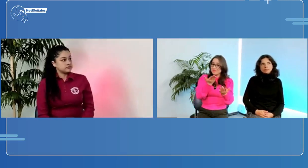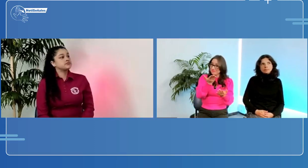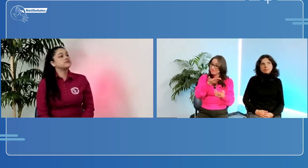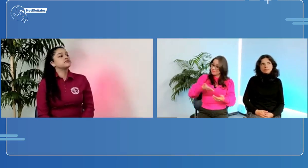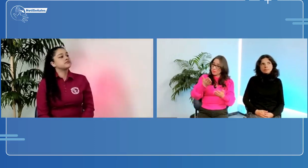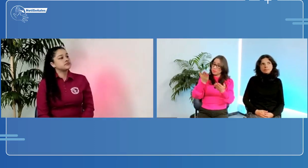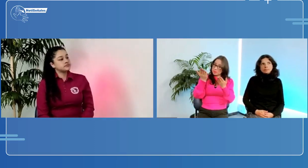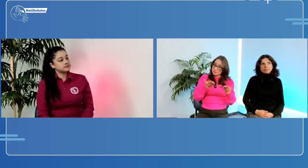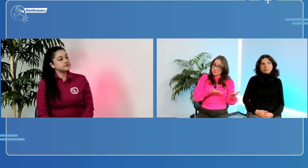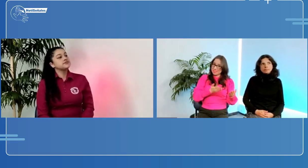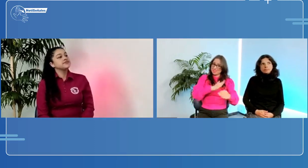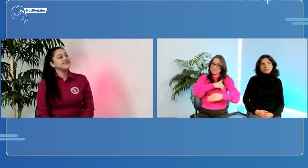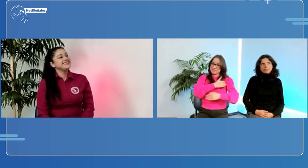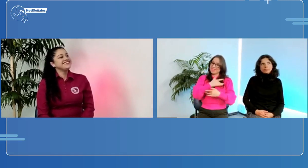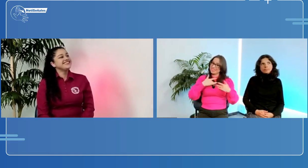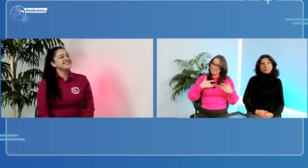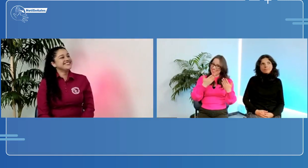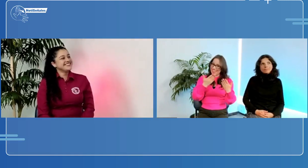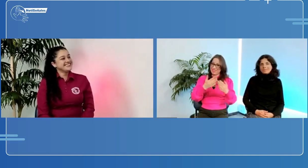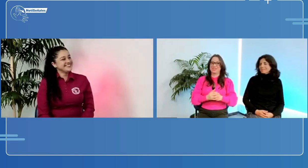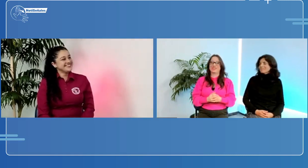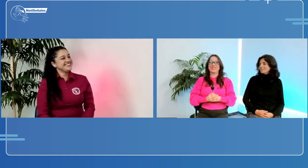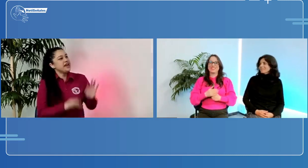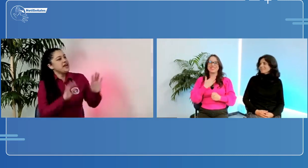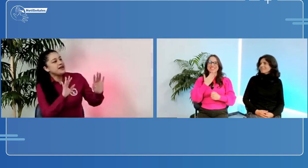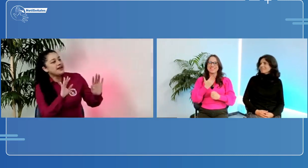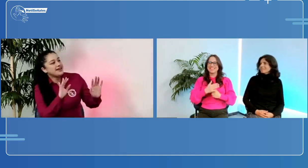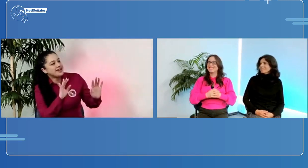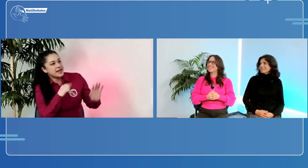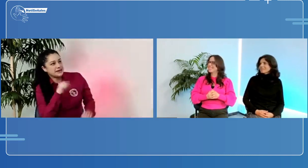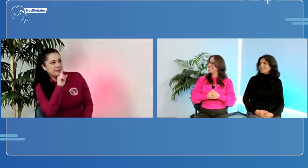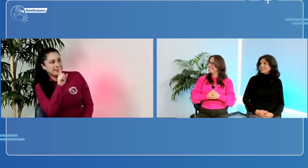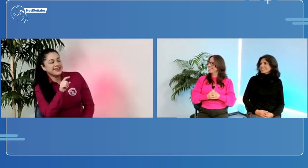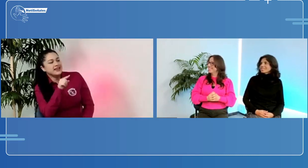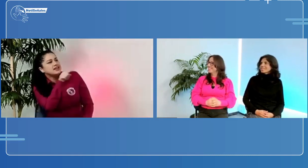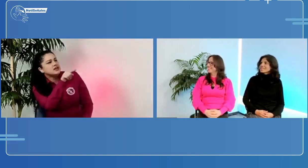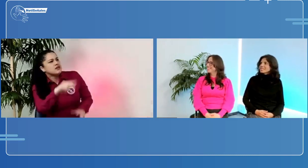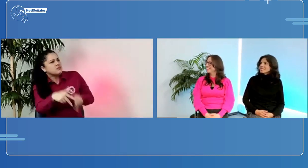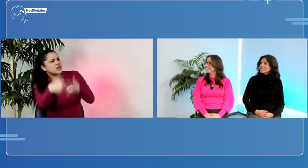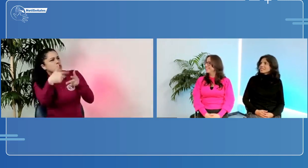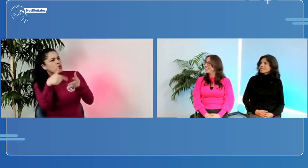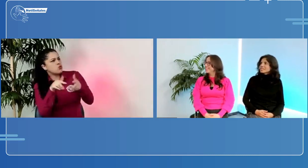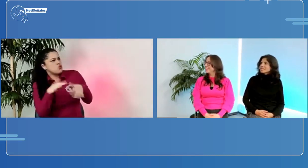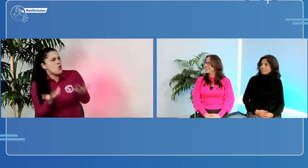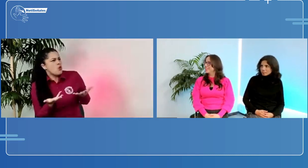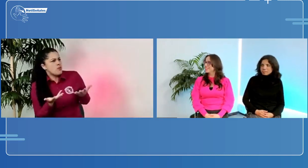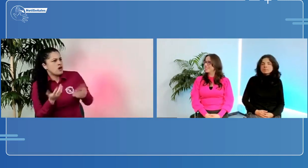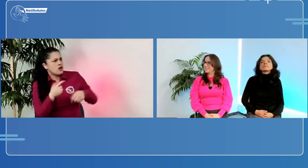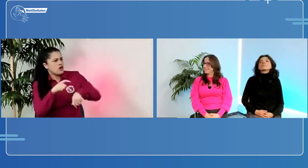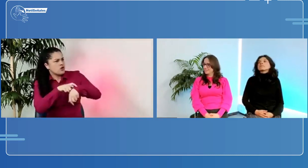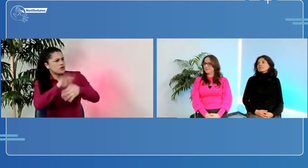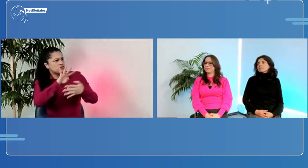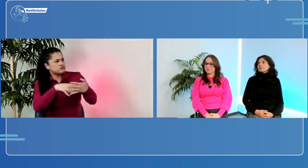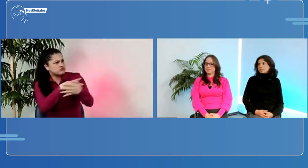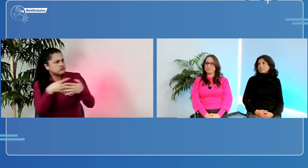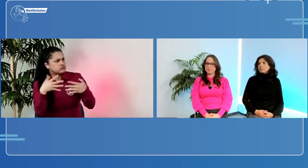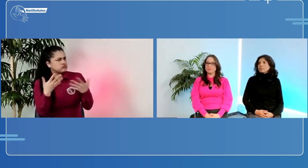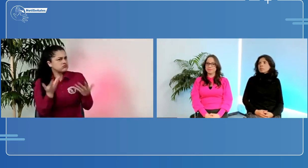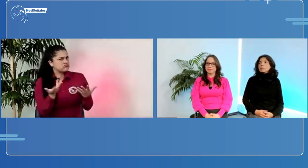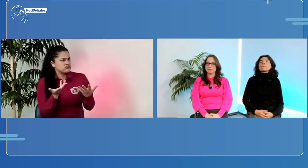Los esperamos, así que son bienvenidos al Ministerio de Salud, adelante, Y otra gracias. cosita, una pregunta. ¿Y cómo es el proceso para la cita